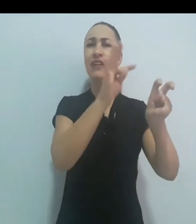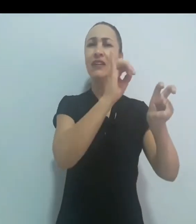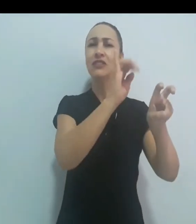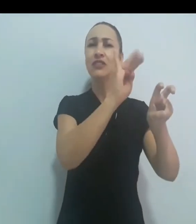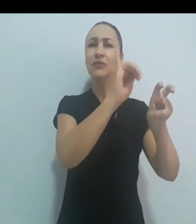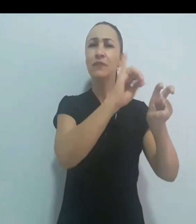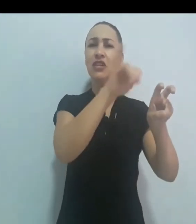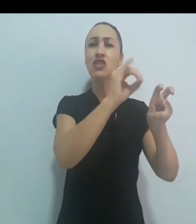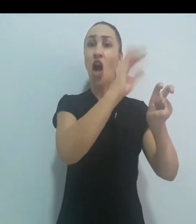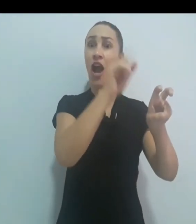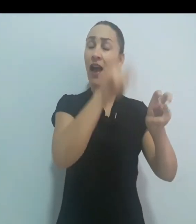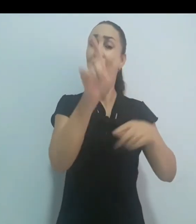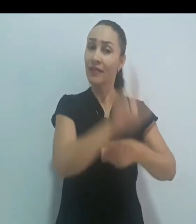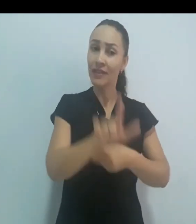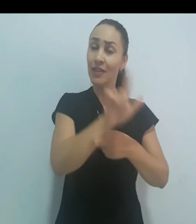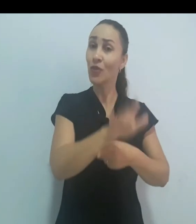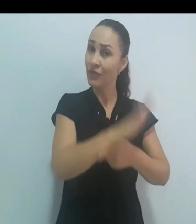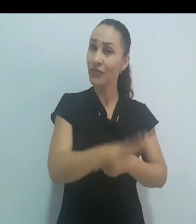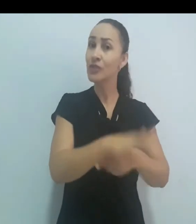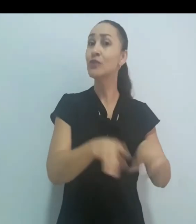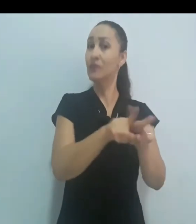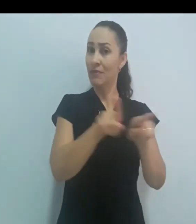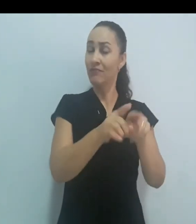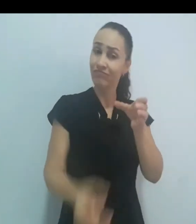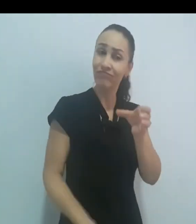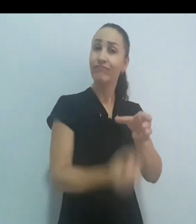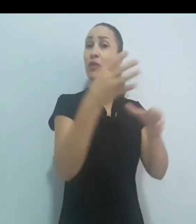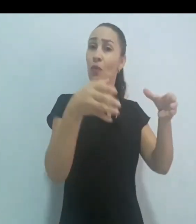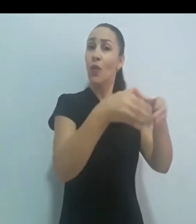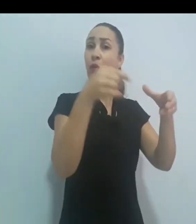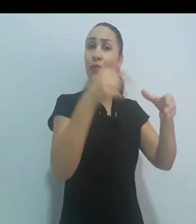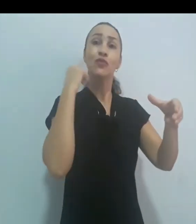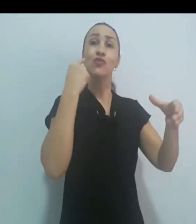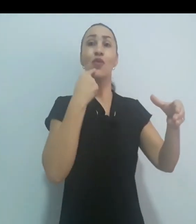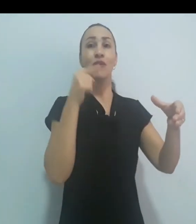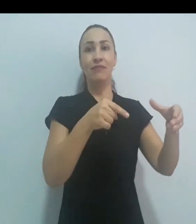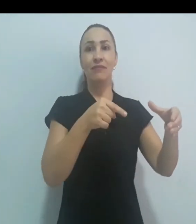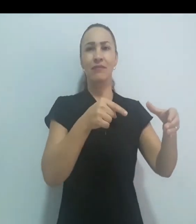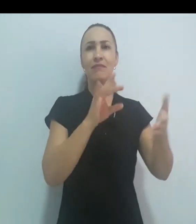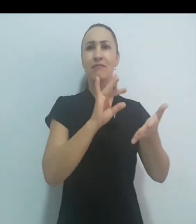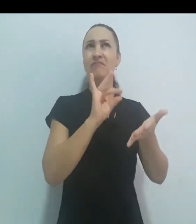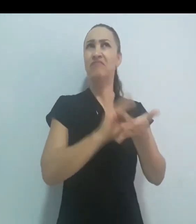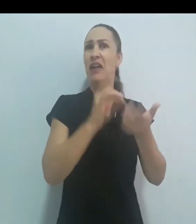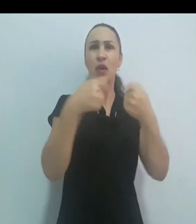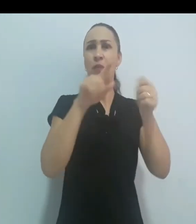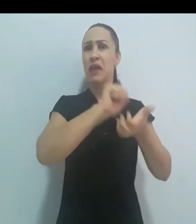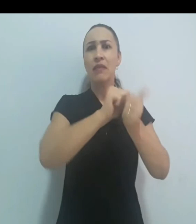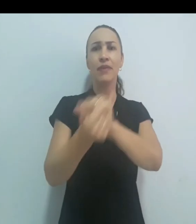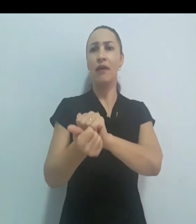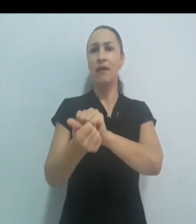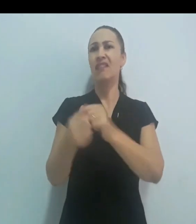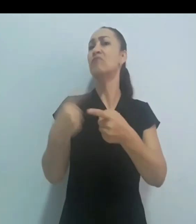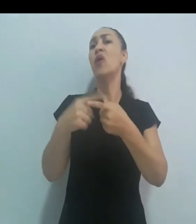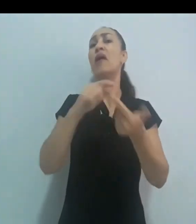falei no início também, é uma literatura infantil feita pela comunidade surda, sem a necessidade